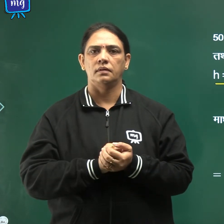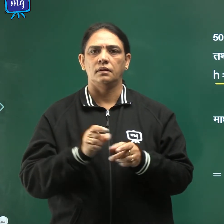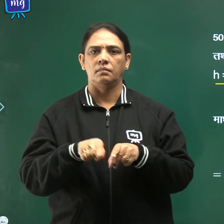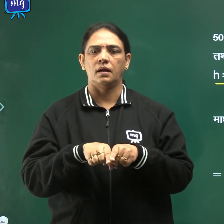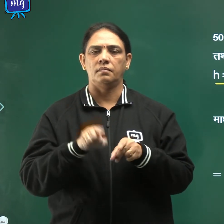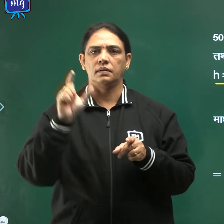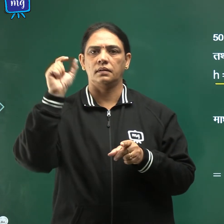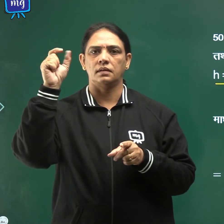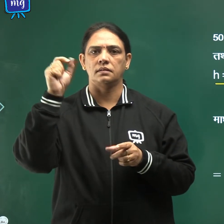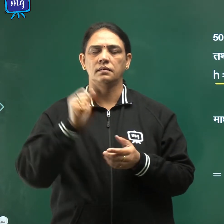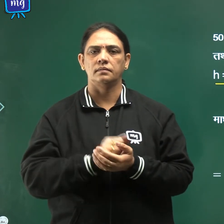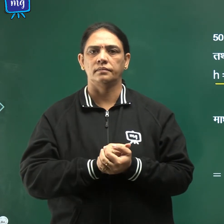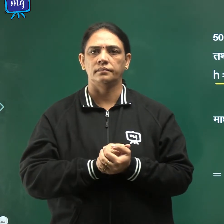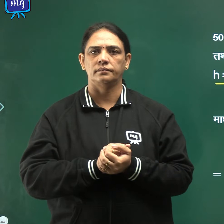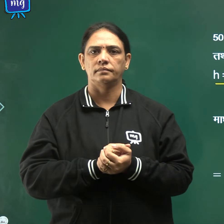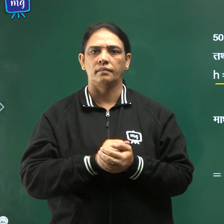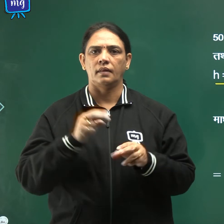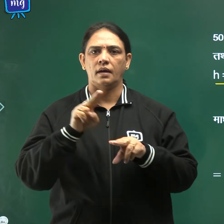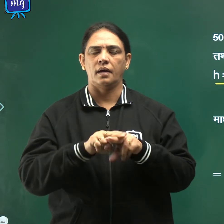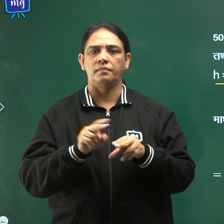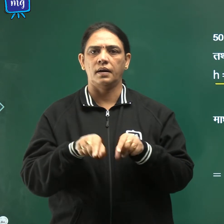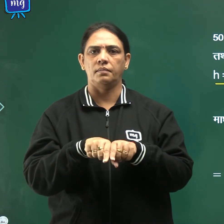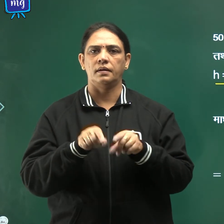बराबर 10, F बराबर